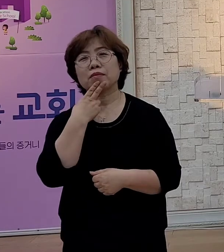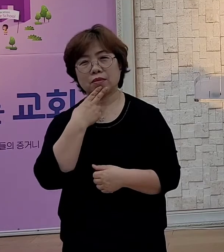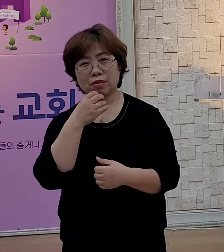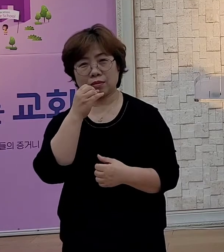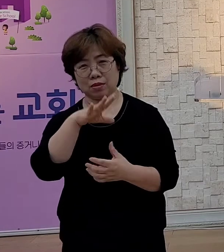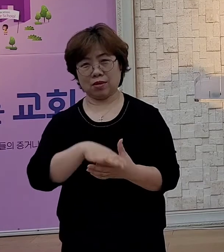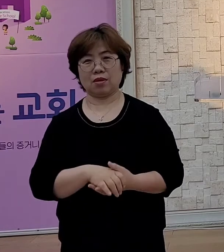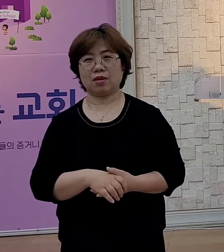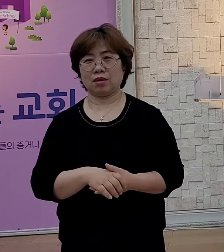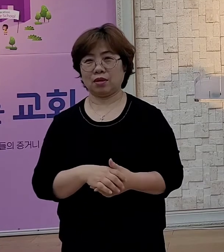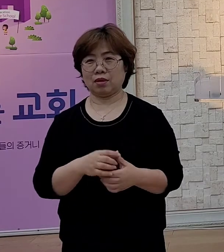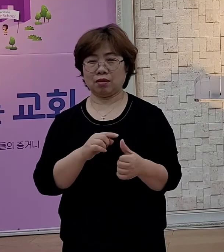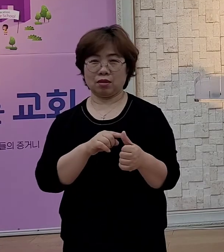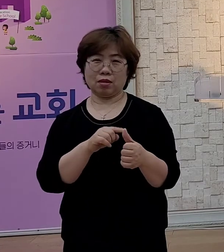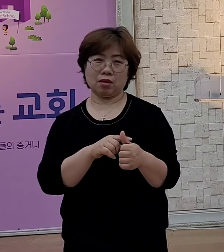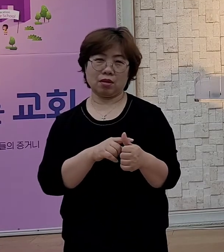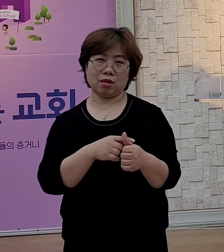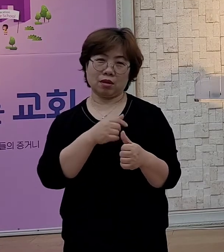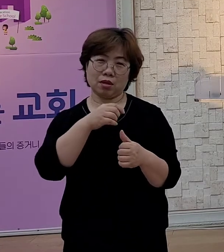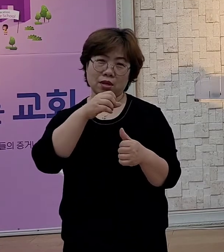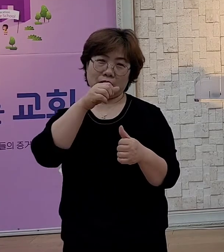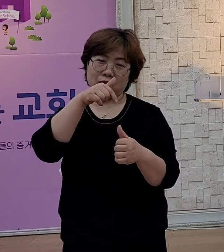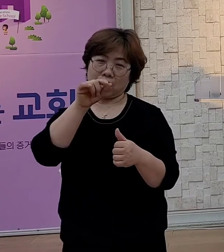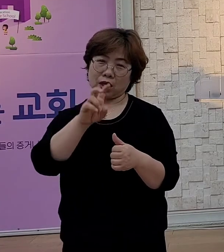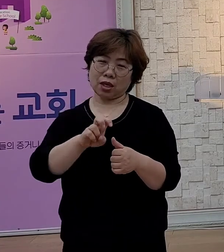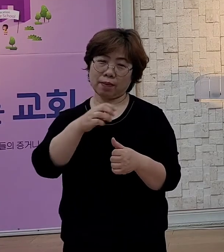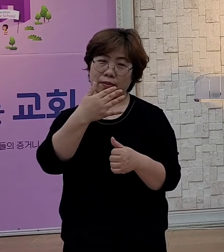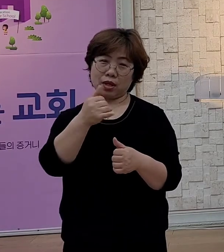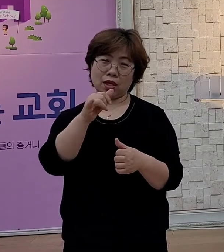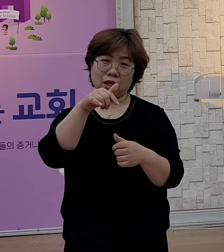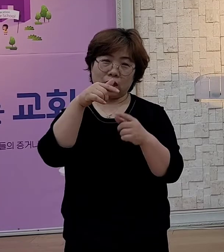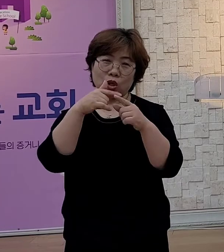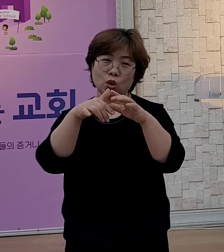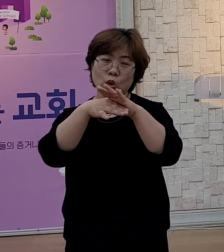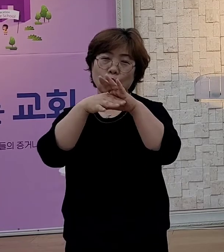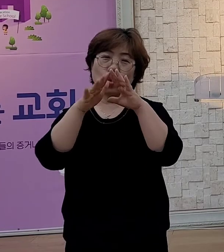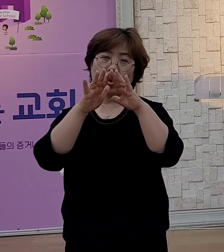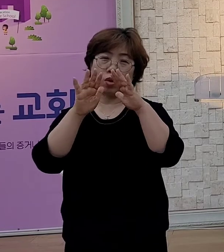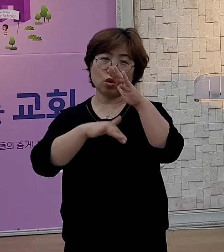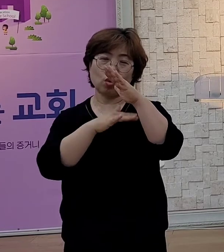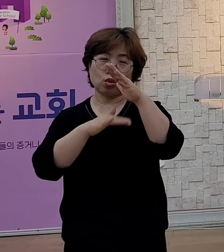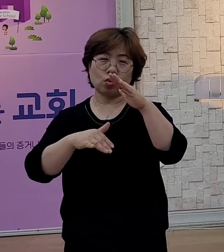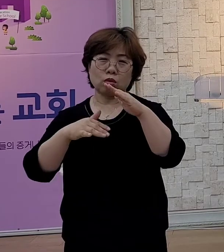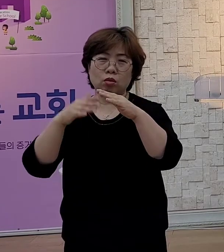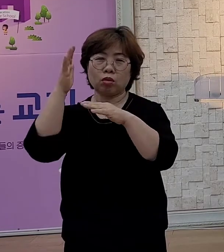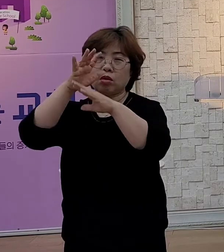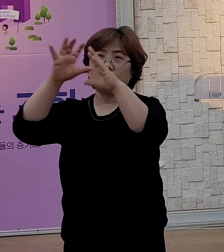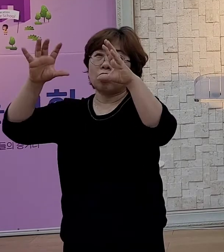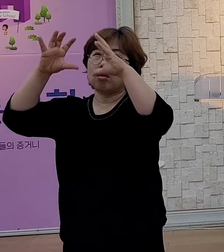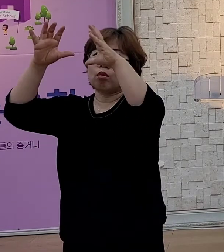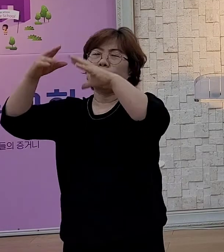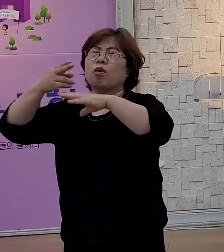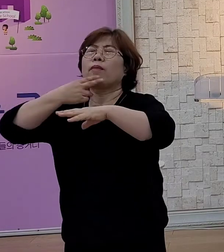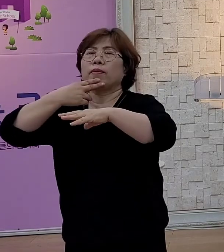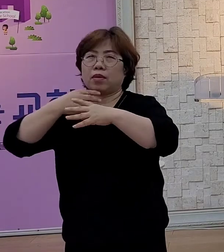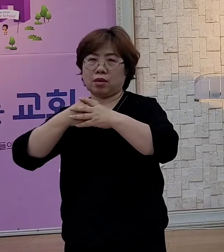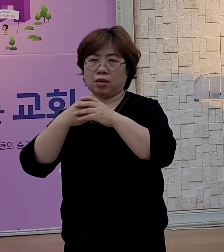없습니다. 감리교 교인들도 천국에 없다는 거예요.